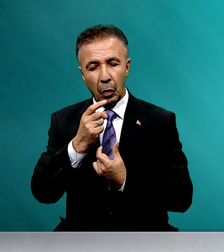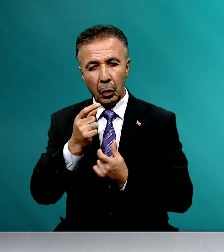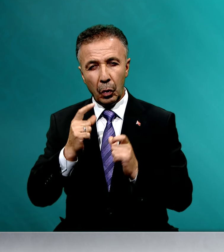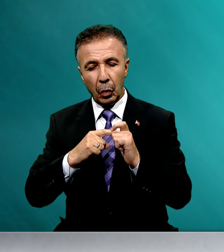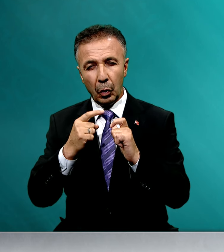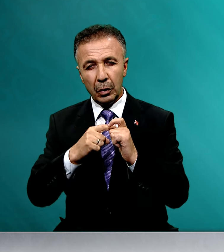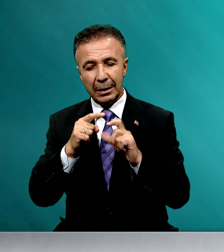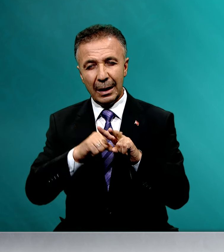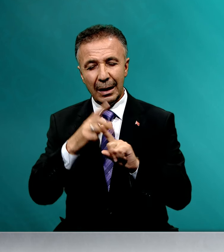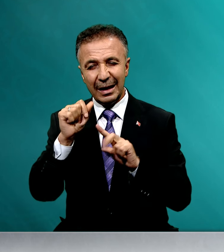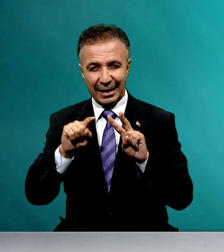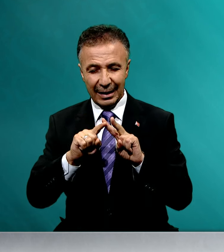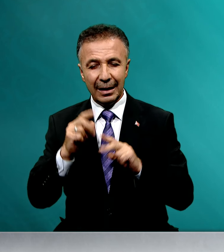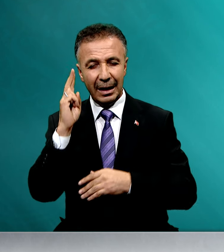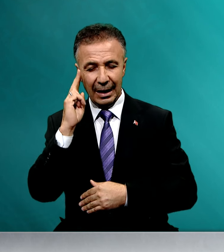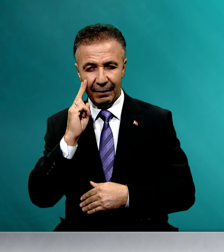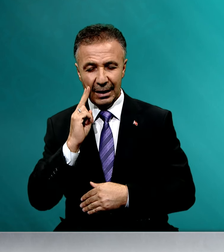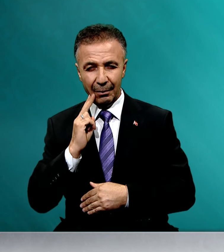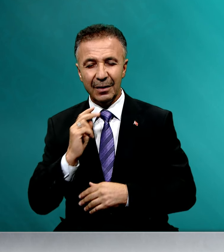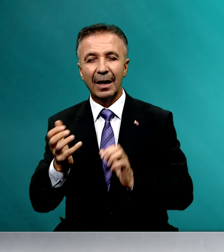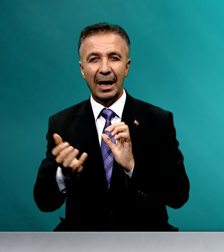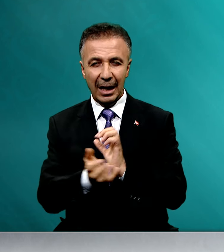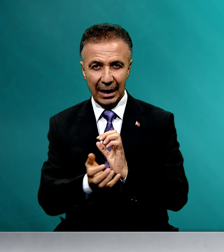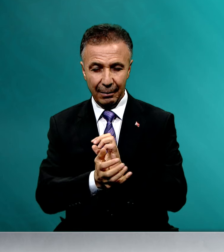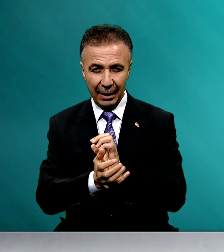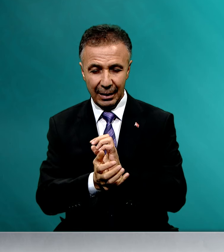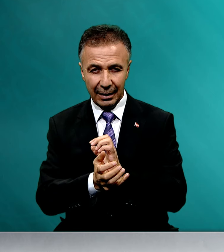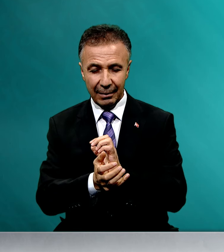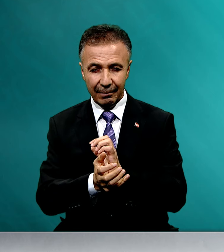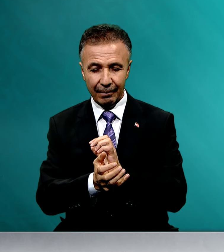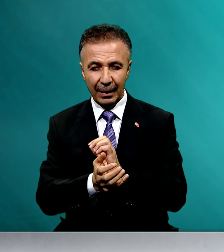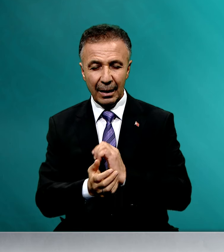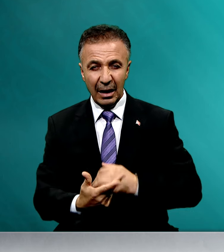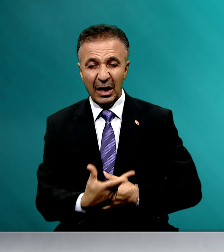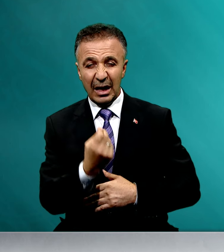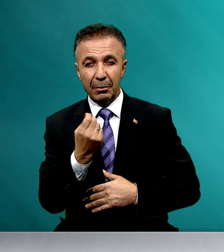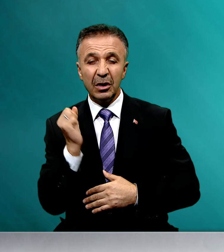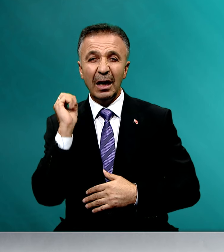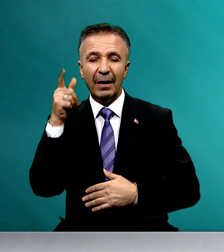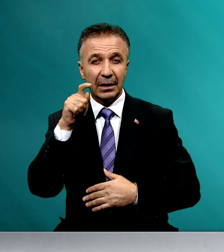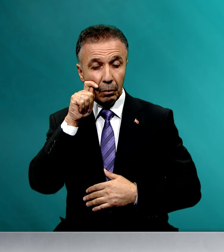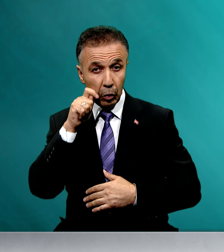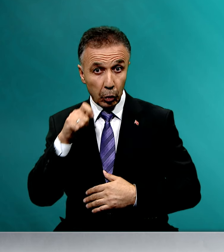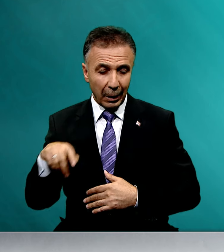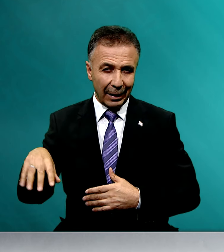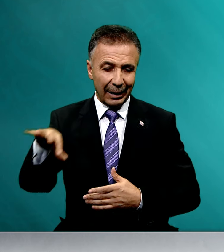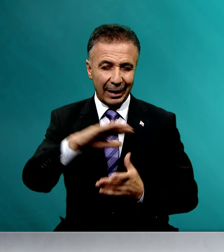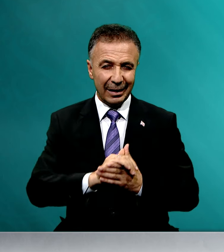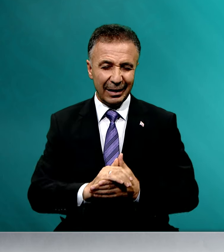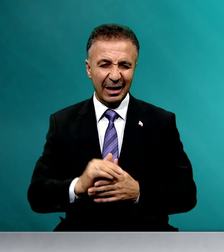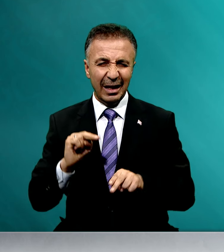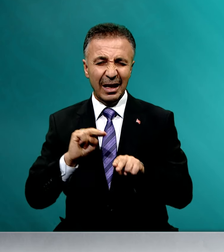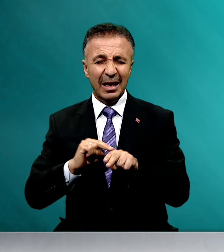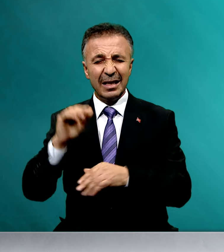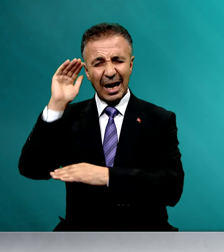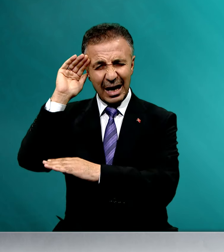Hüseyin Efendimizin ve çoğu Ehl-i Beyt-i Mustafa'dan olan 70'ten fazla Müslümanın Kerbela'da